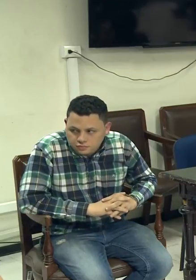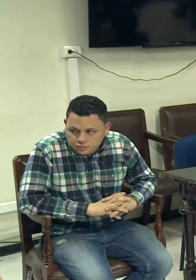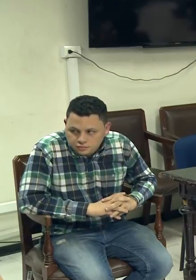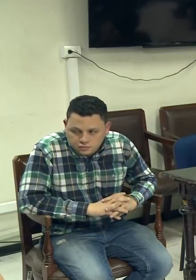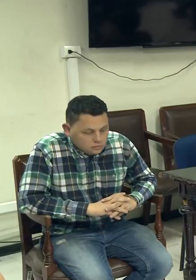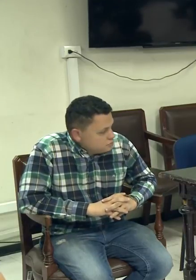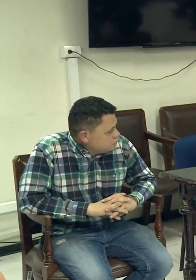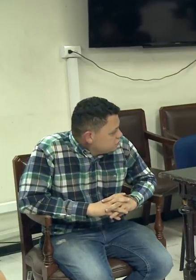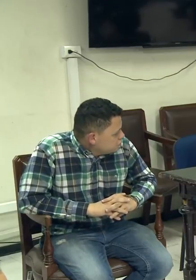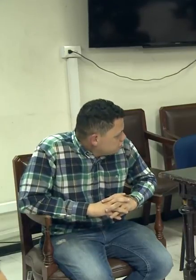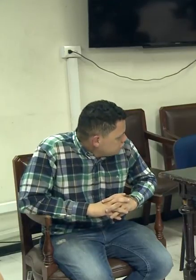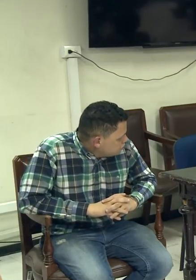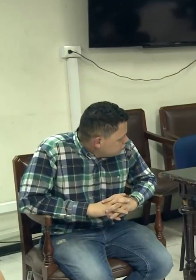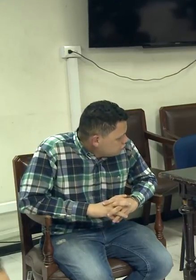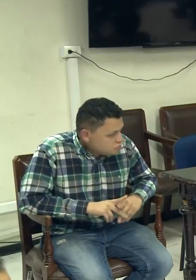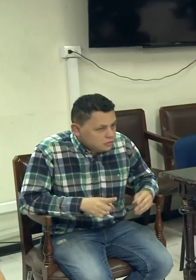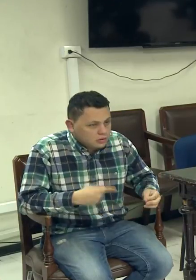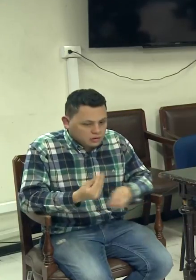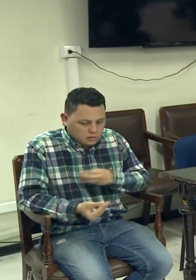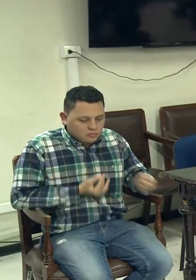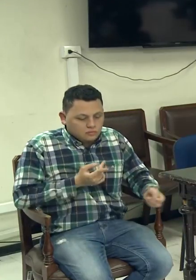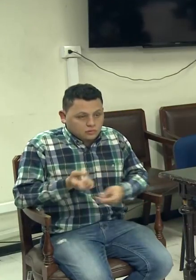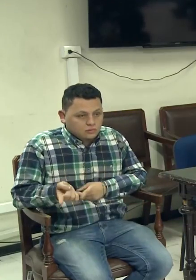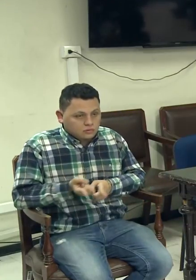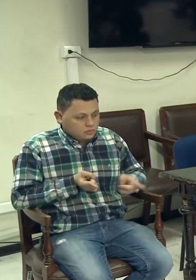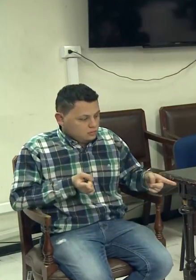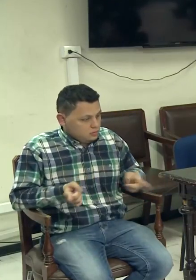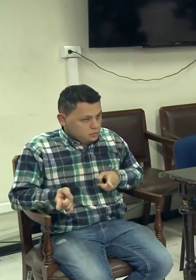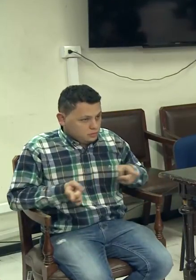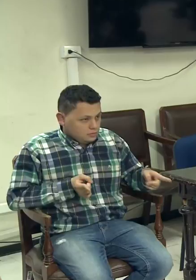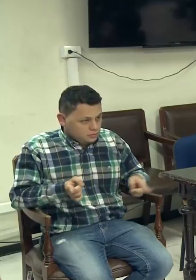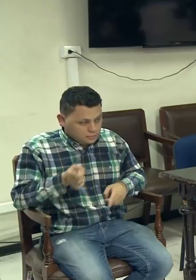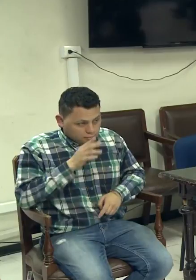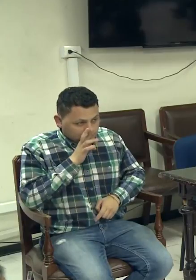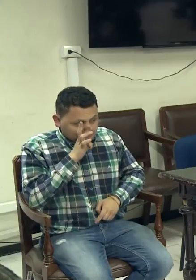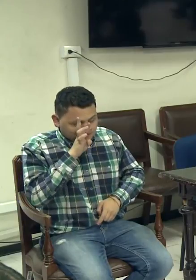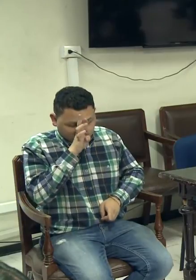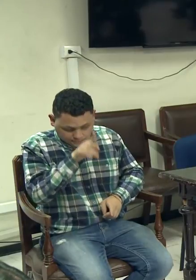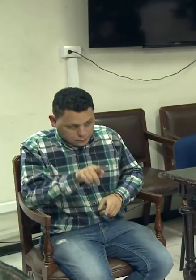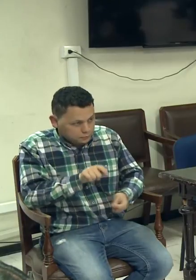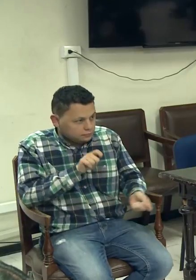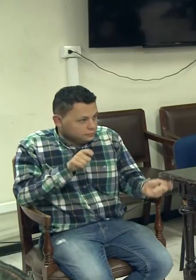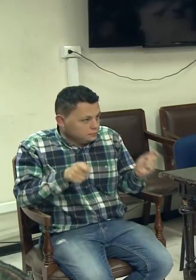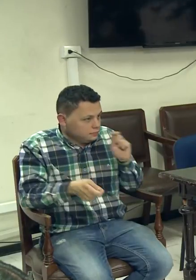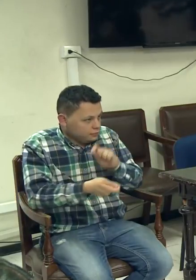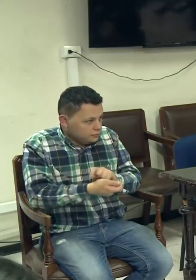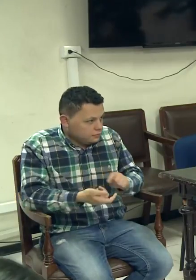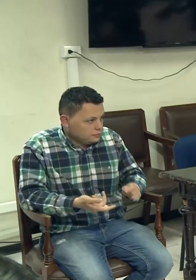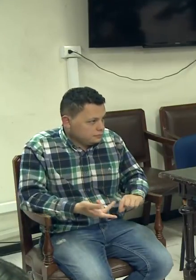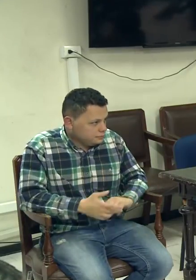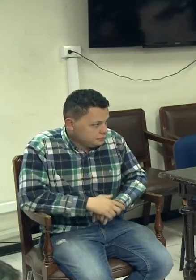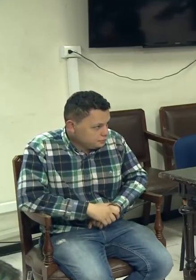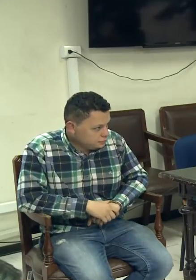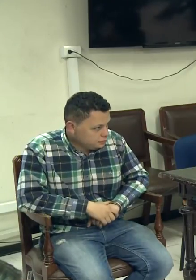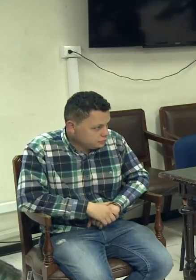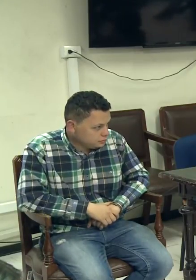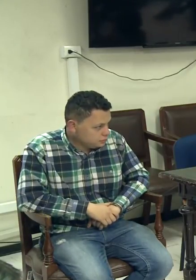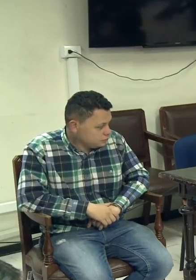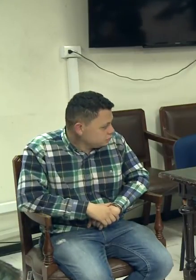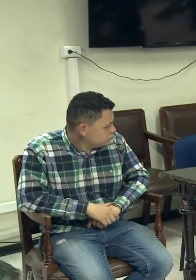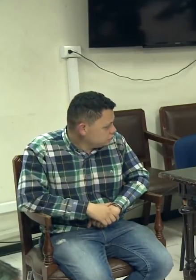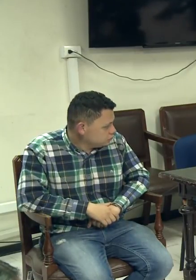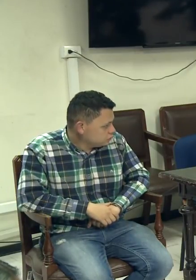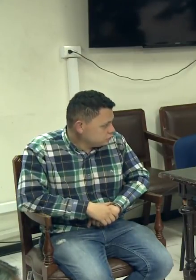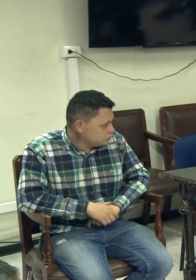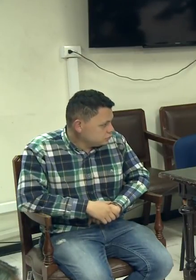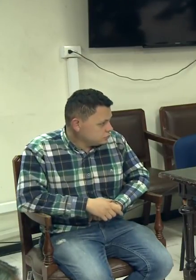¿Qué hacemos con eso? Vamos a cambiar eso, vamos a